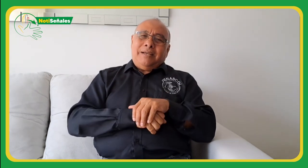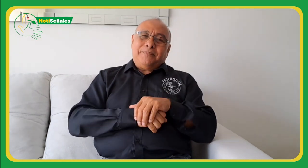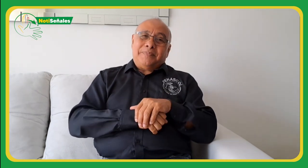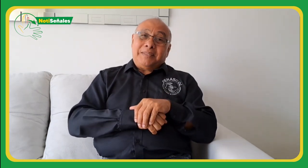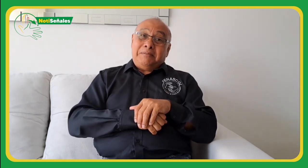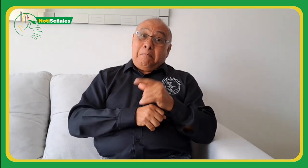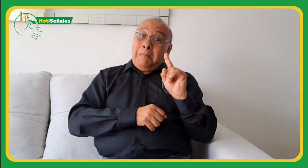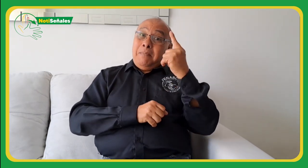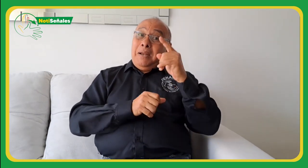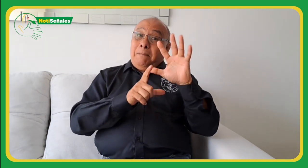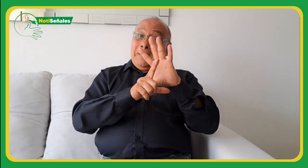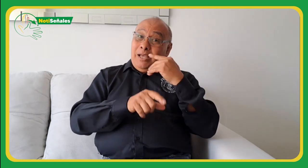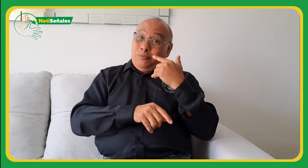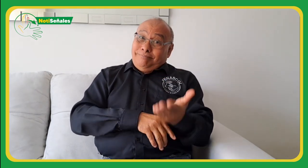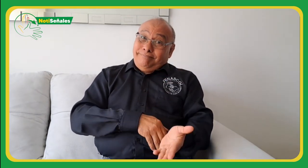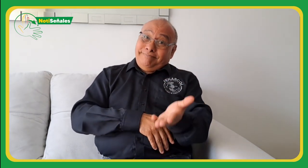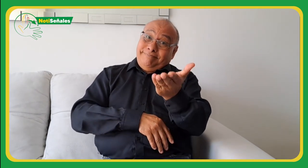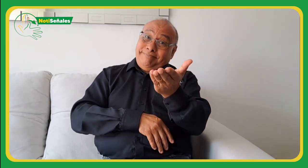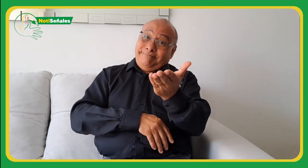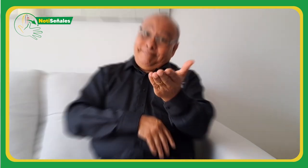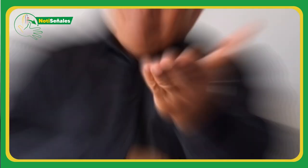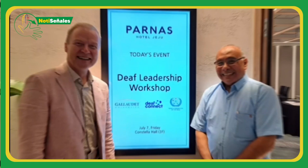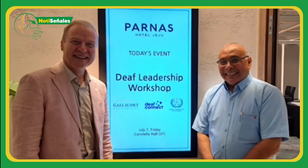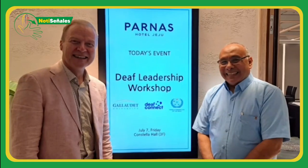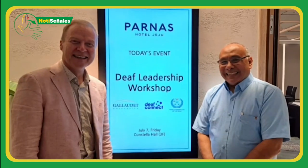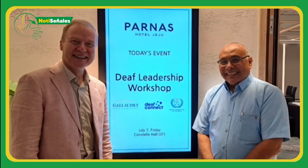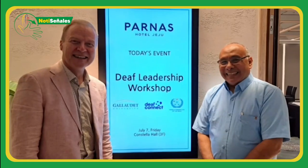Esa será la iniciativa de fenaco vamos entonces con el primer vídeo